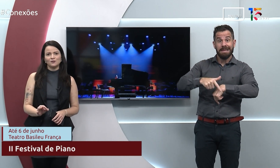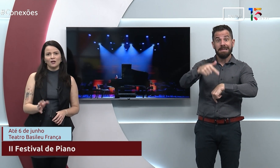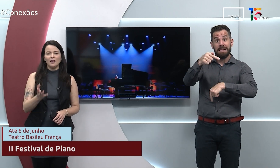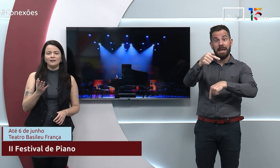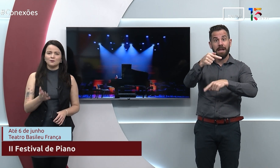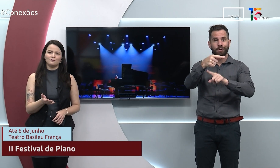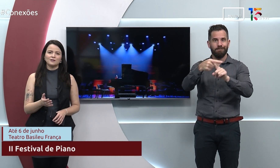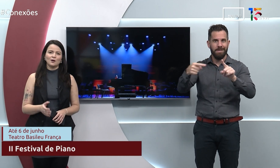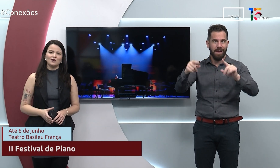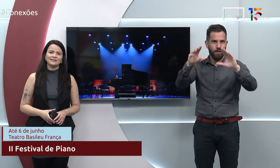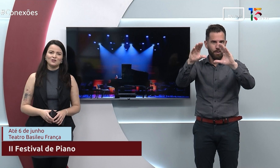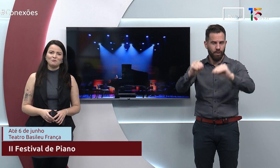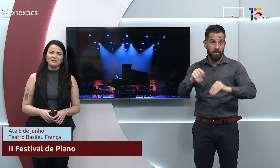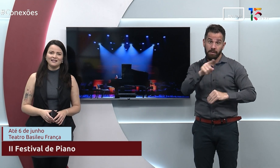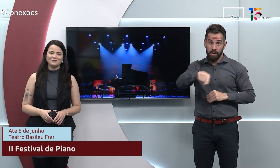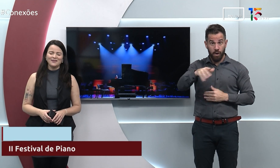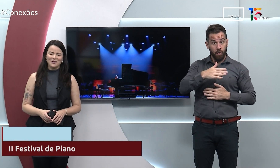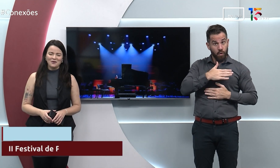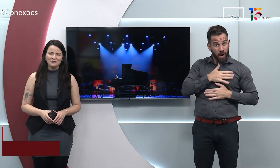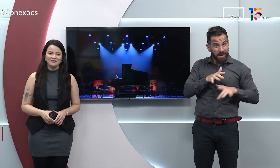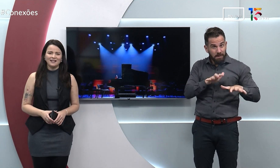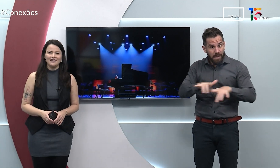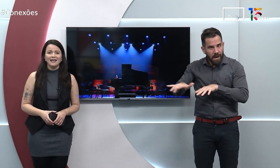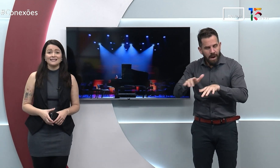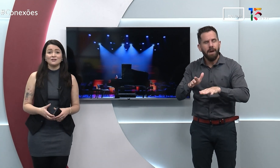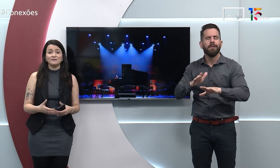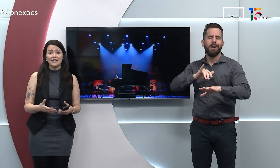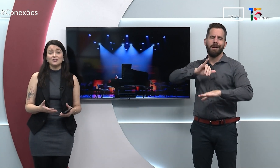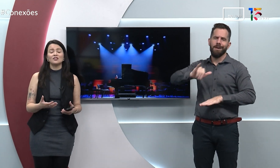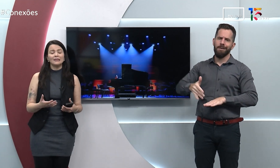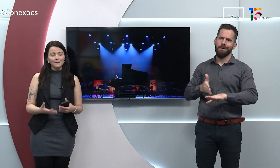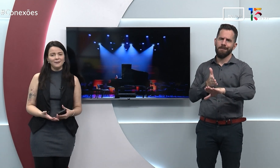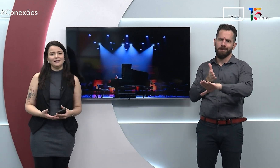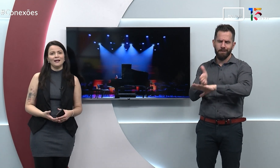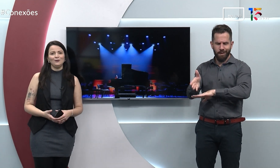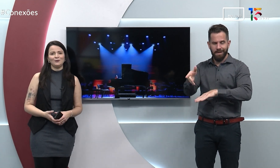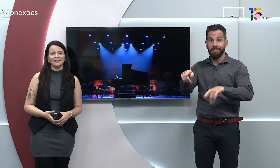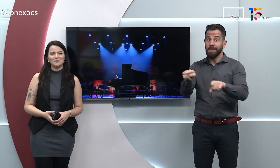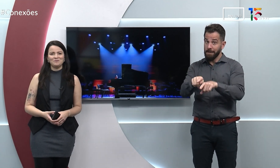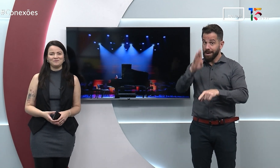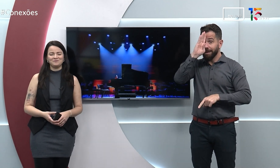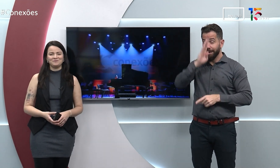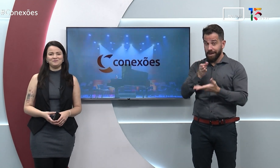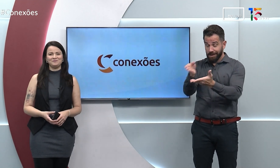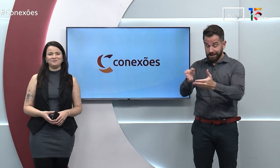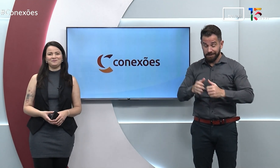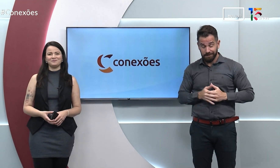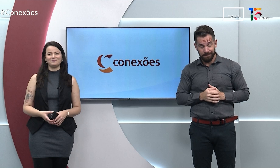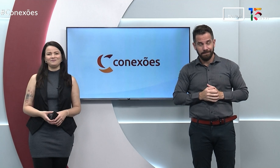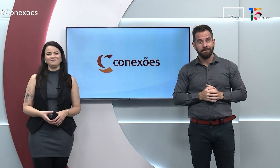da noite. Então, se você gosta de piano, confira essa atividade também gratuita.